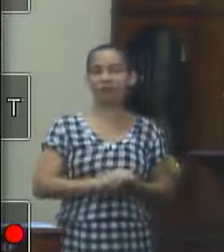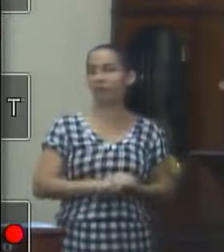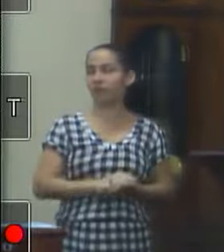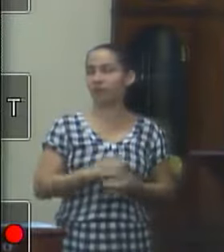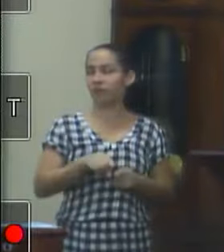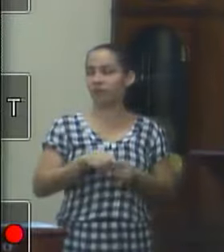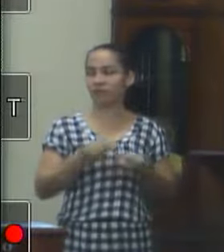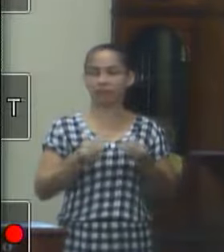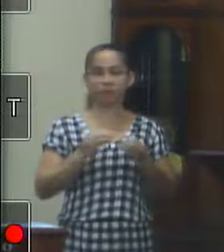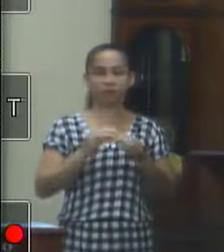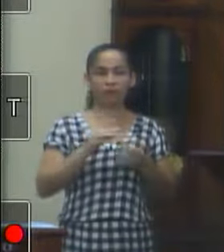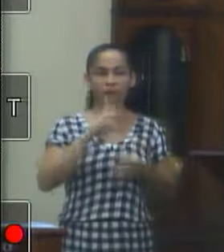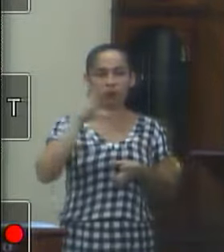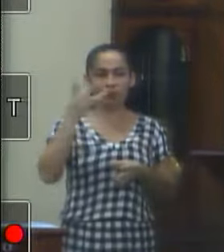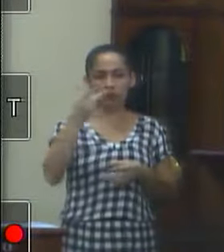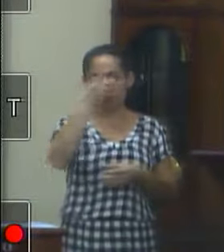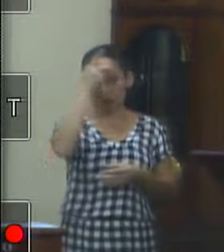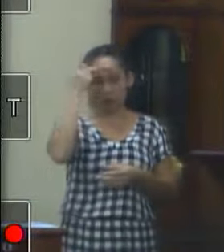de todo tipo,